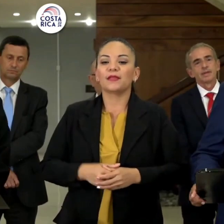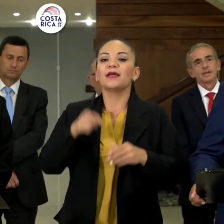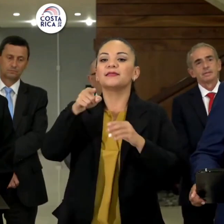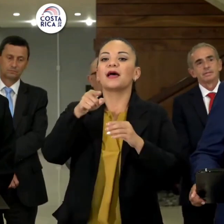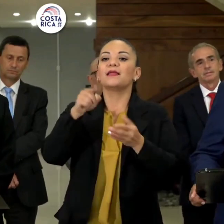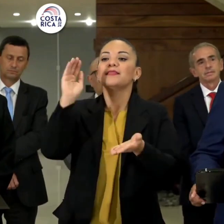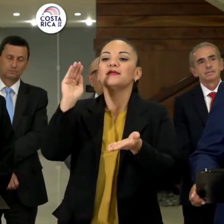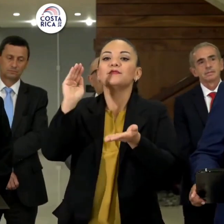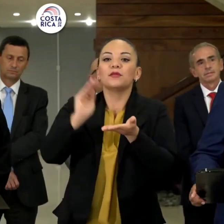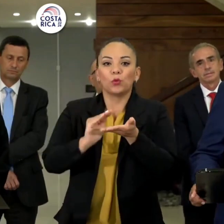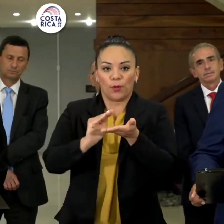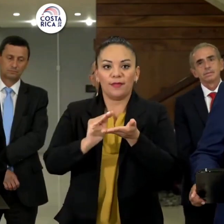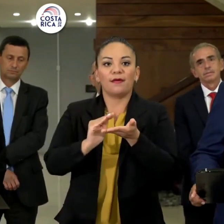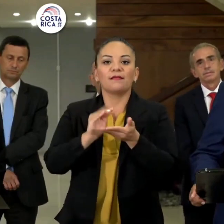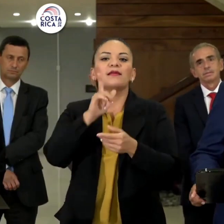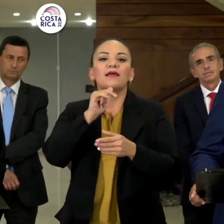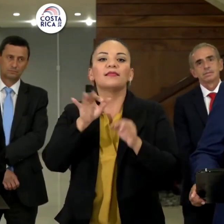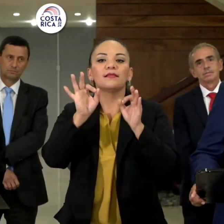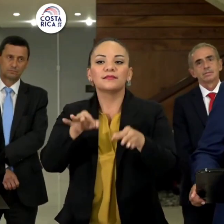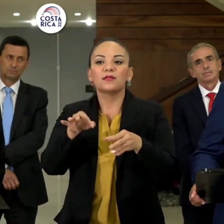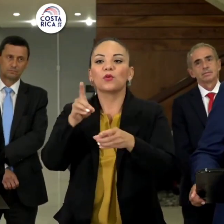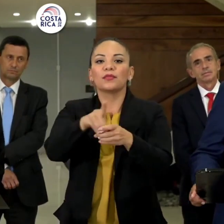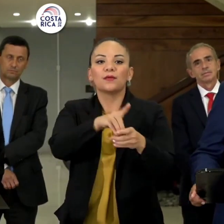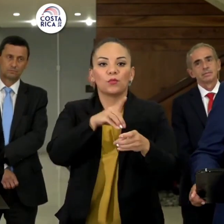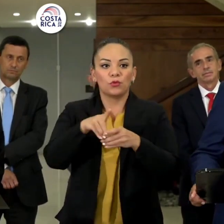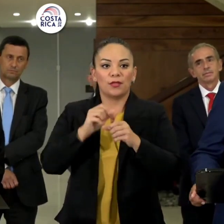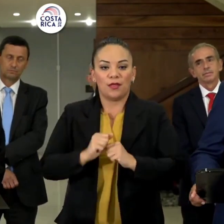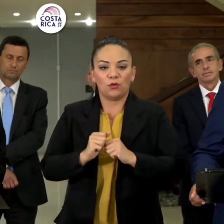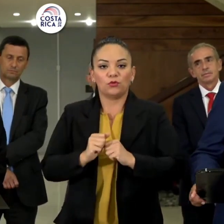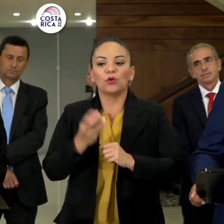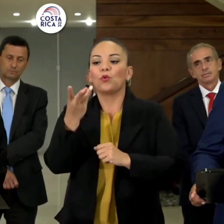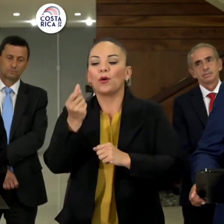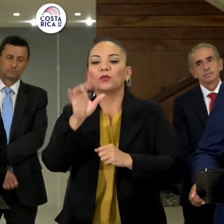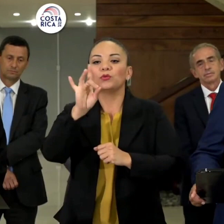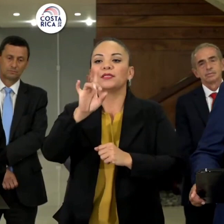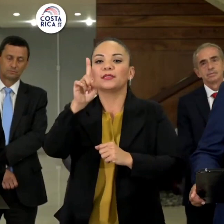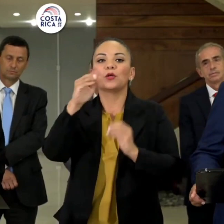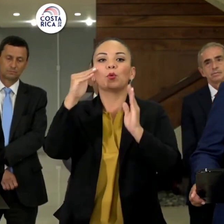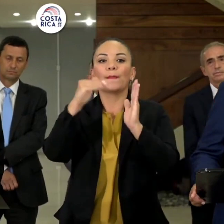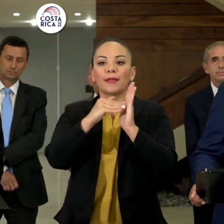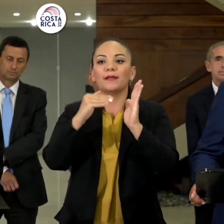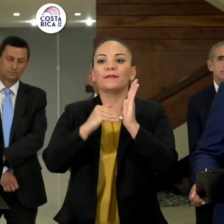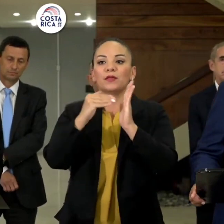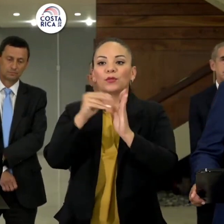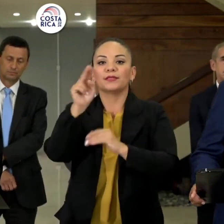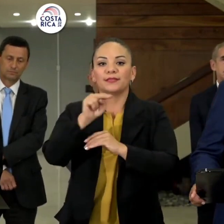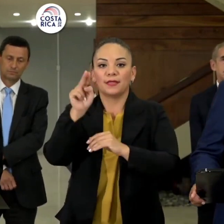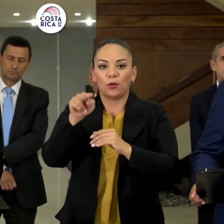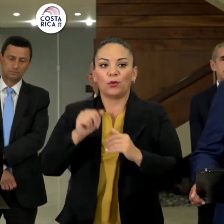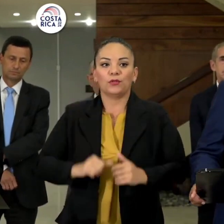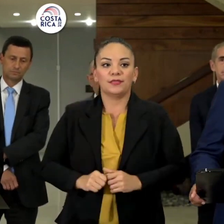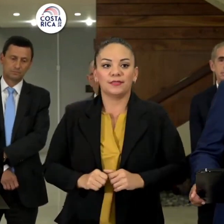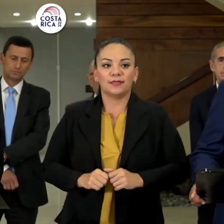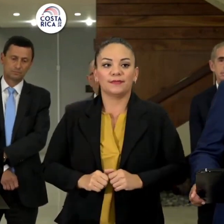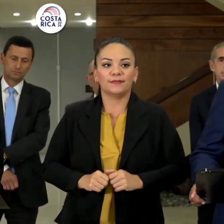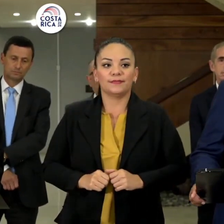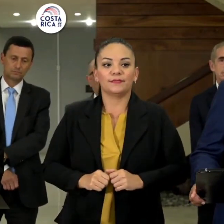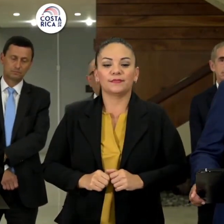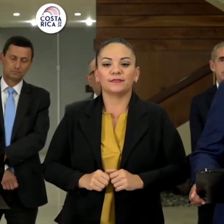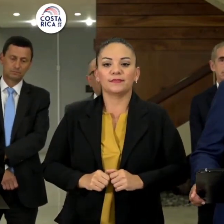disminuida por los diputados en un monto de 81.000 millones de colones.